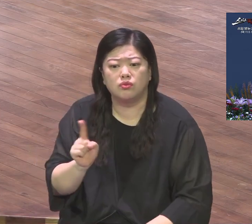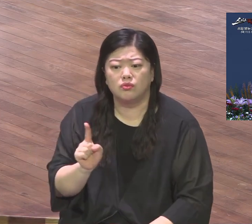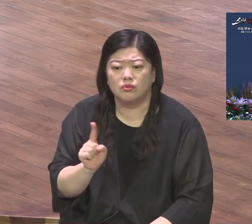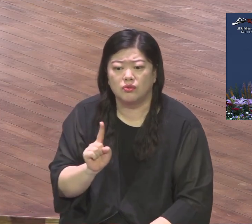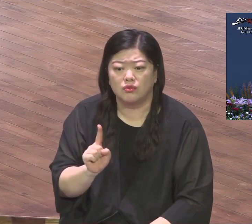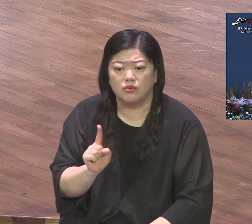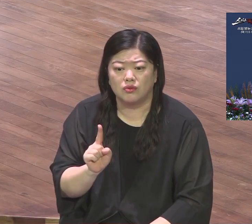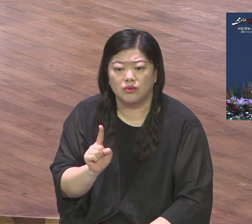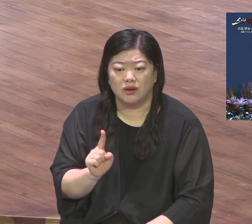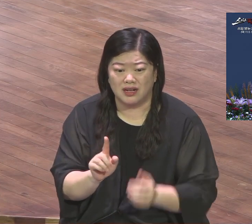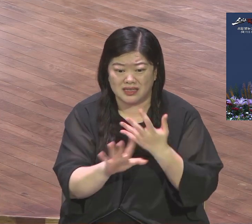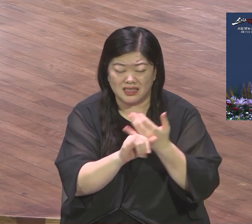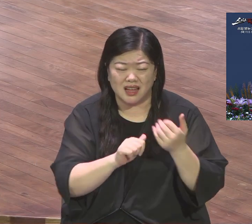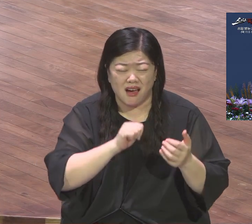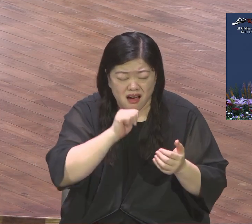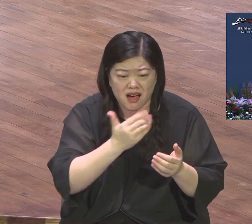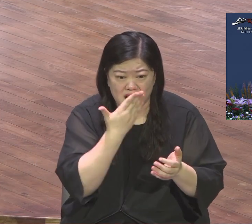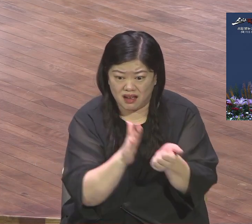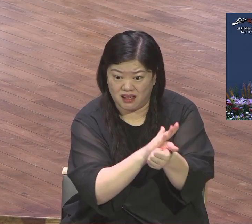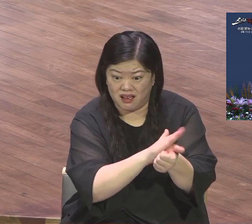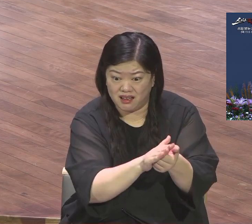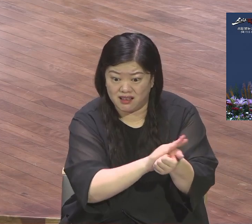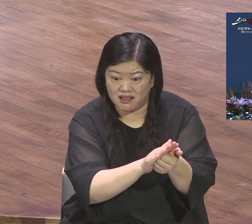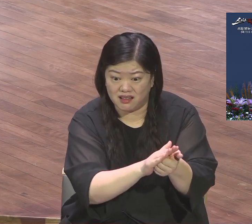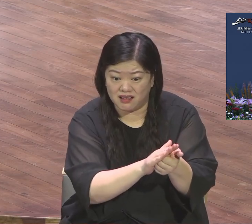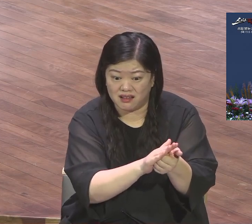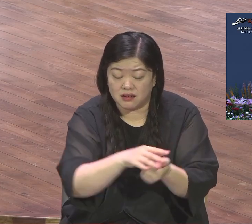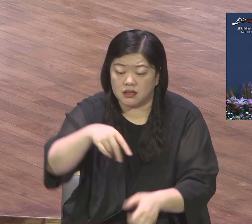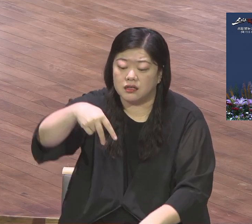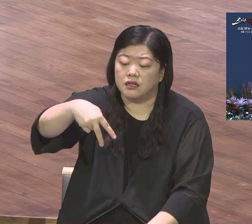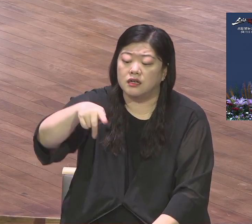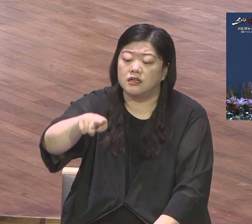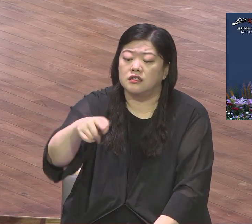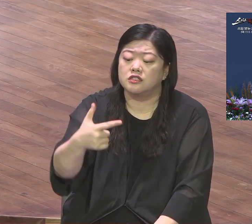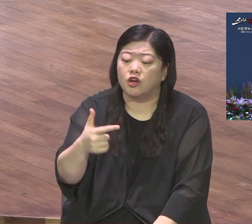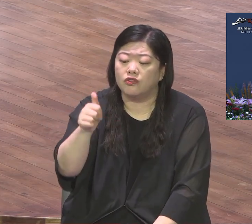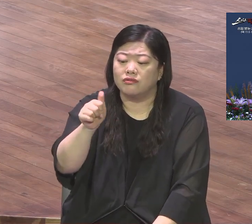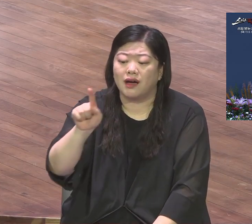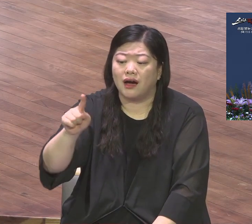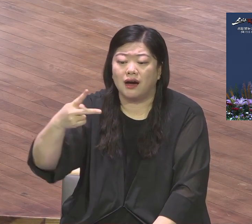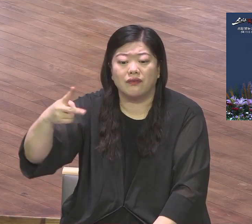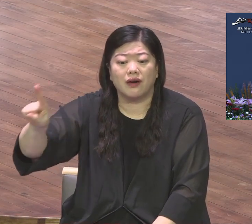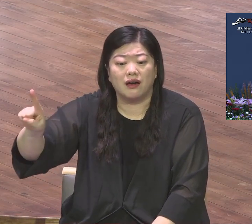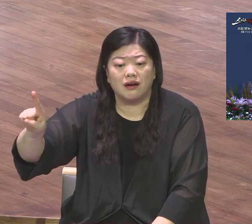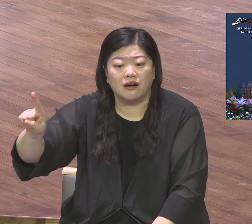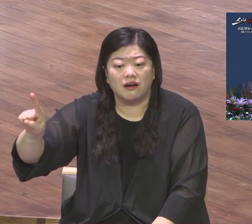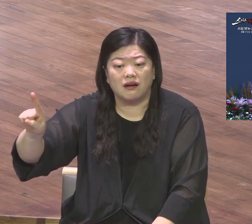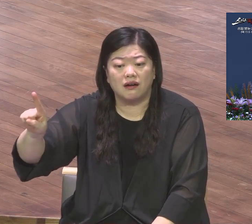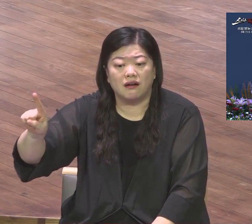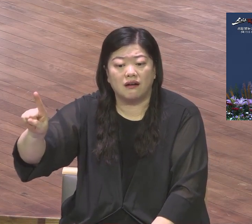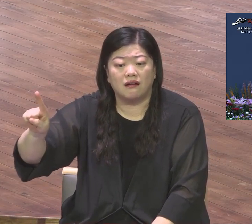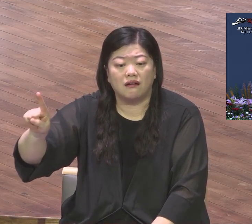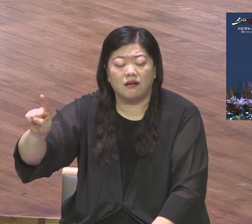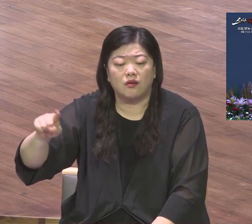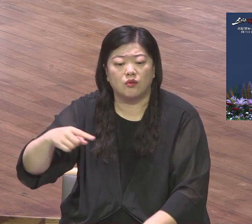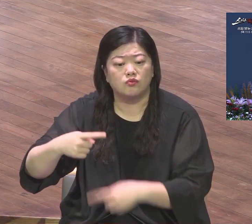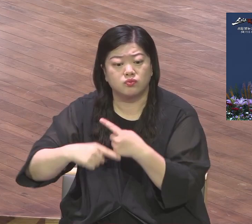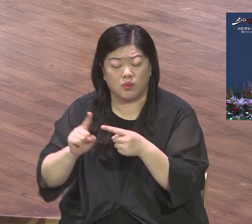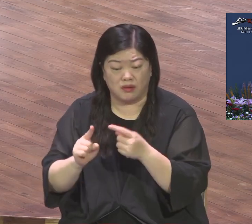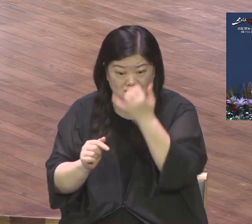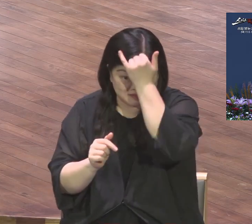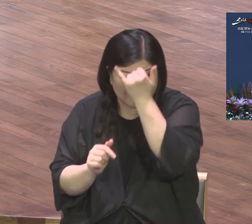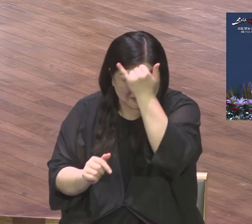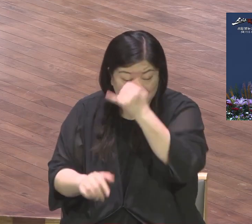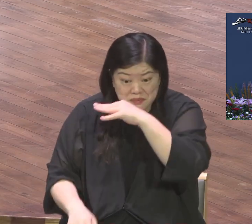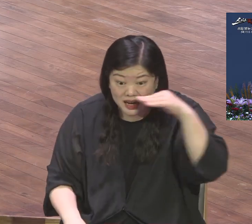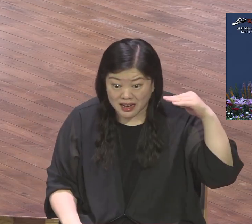하나님이 선하다. 선하다. 이 성경이 말하는 선한 일은 윤리 도덕이